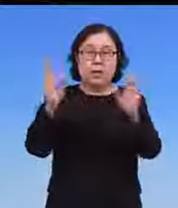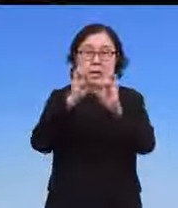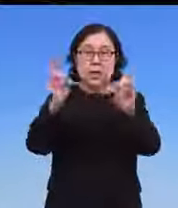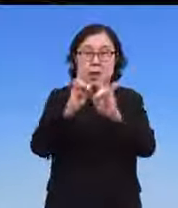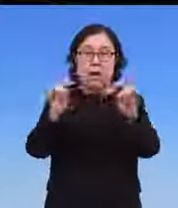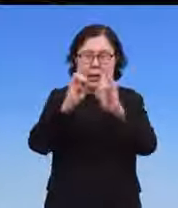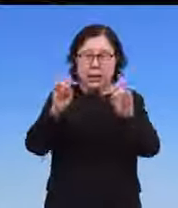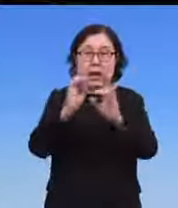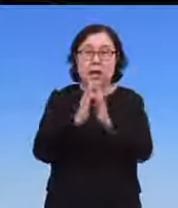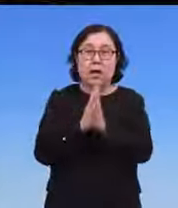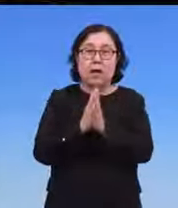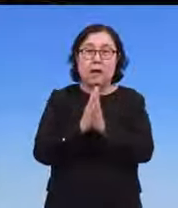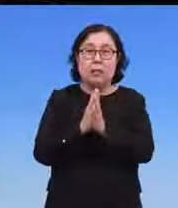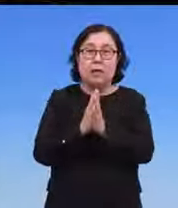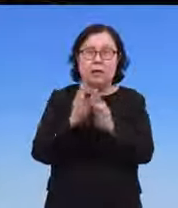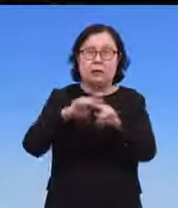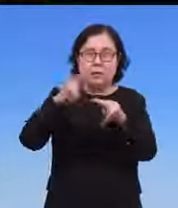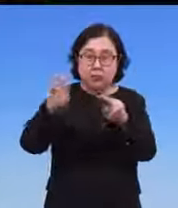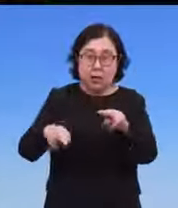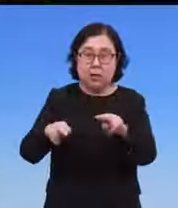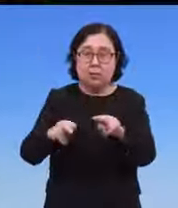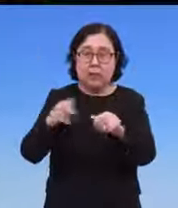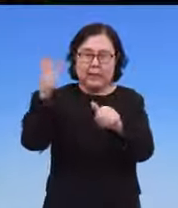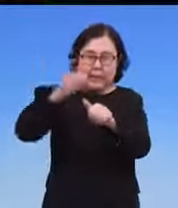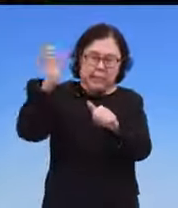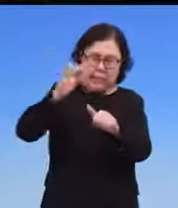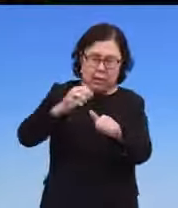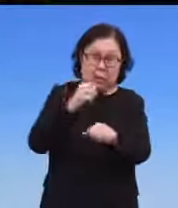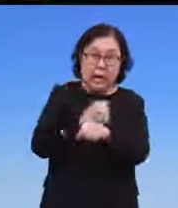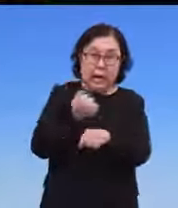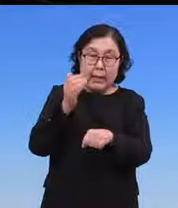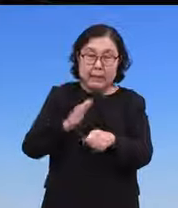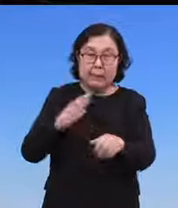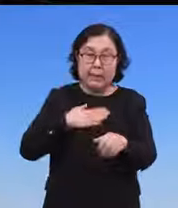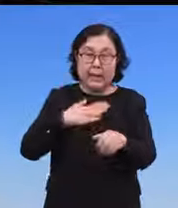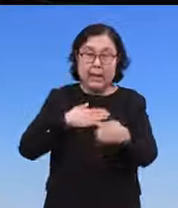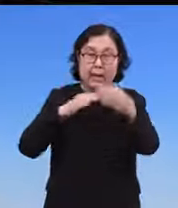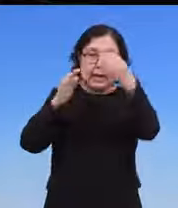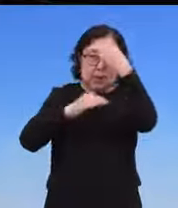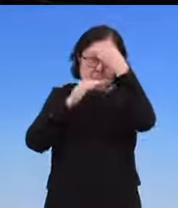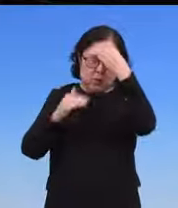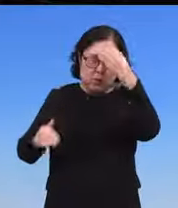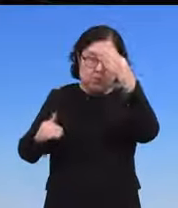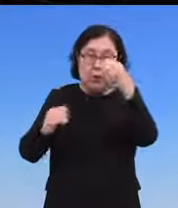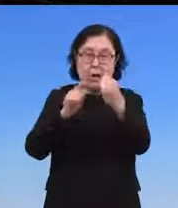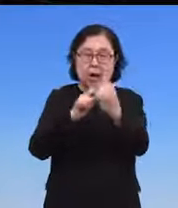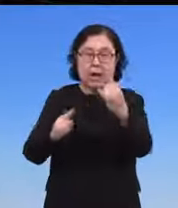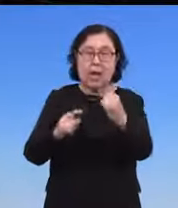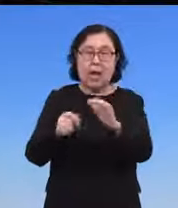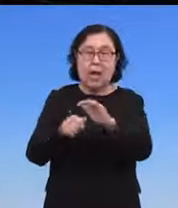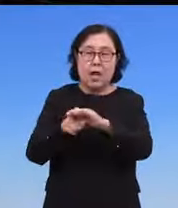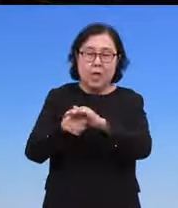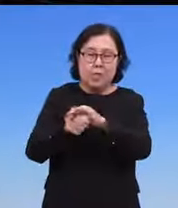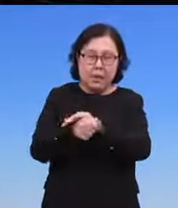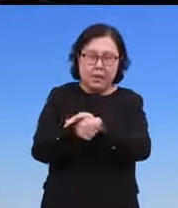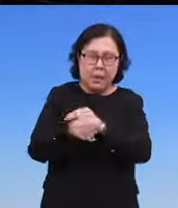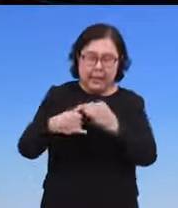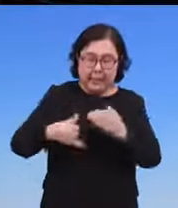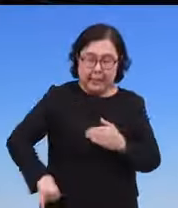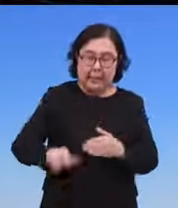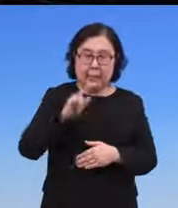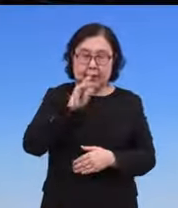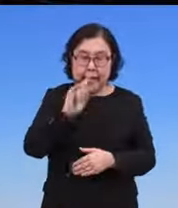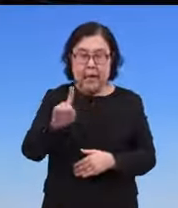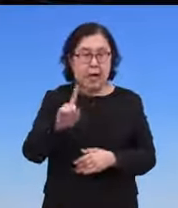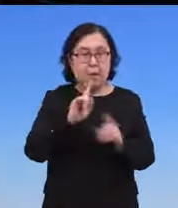막 성가대 새벽기도 안 나오면 다 그만두라 그러고 막 직격탄을 날렸지만 한 번도 내가 성도들 보고 이 독사의 자식들아 뭐 이렇게 말한 적은